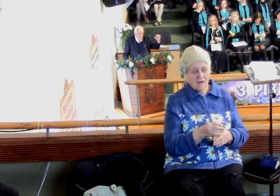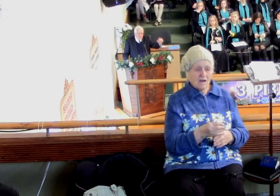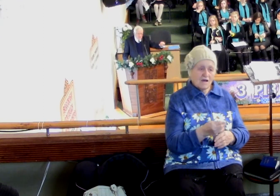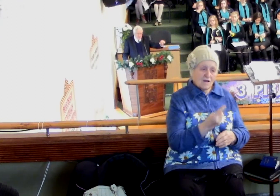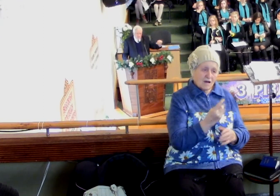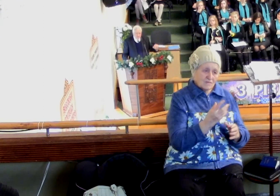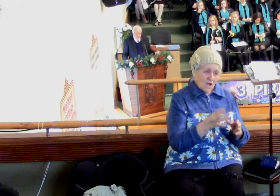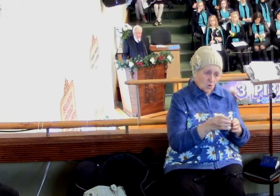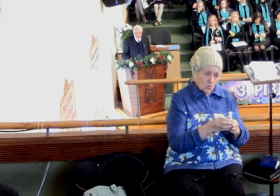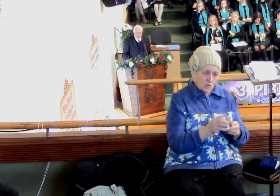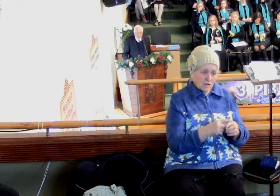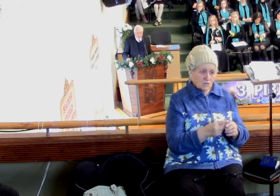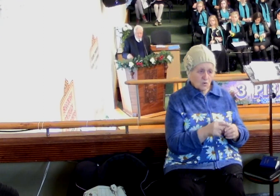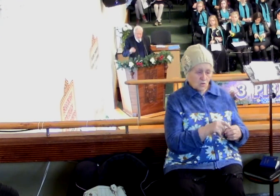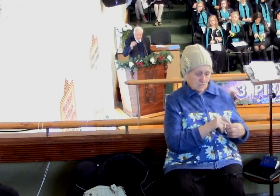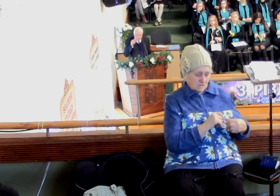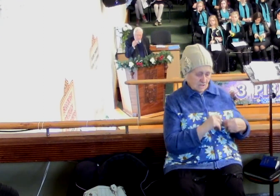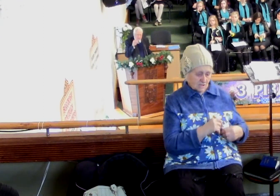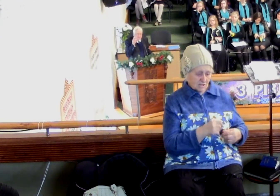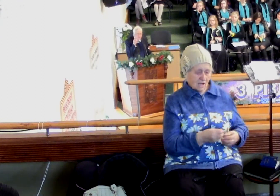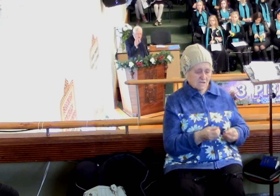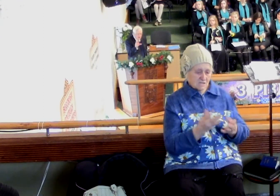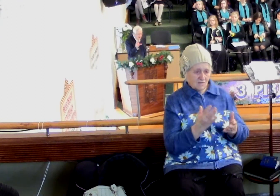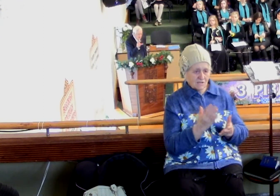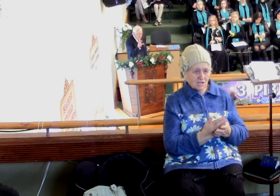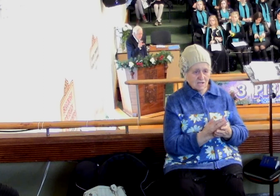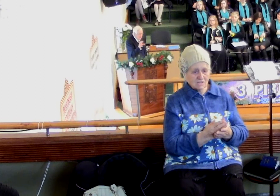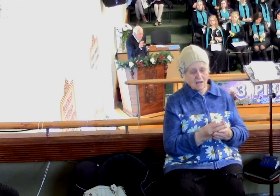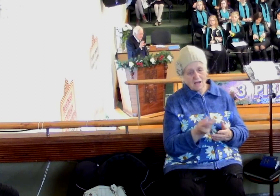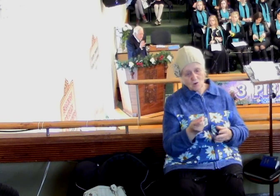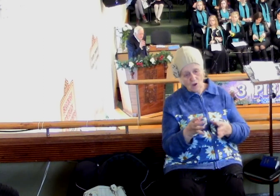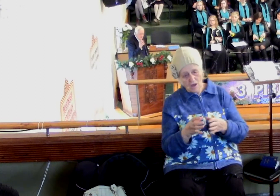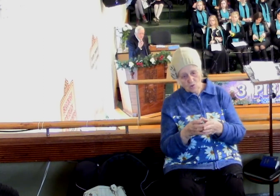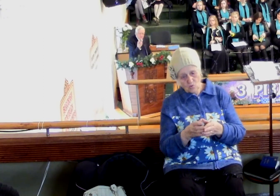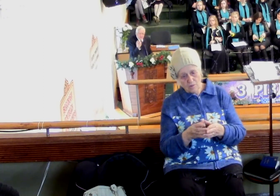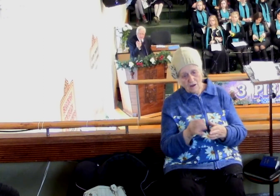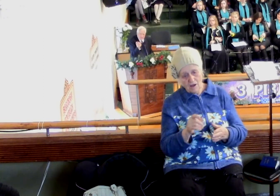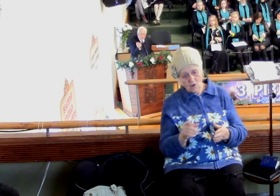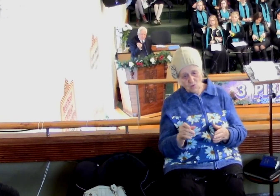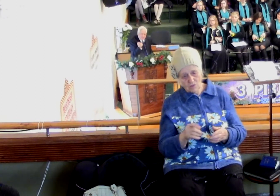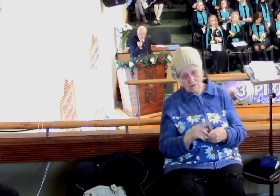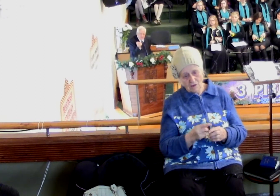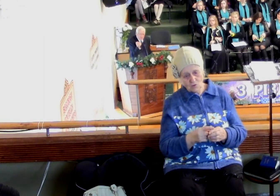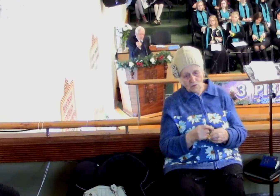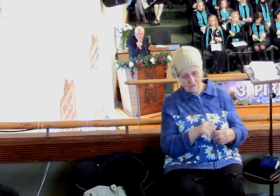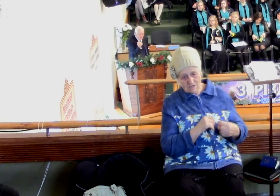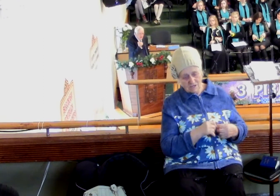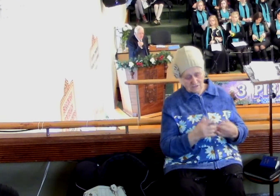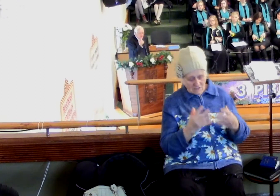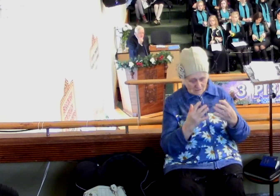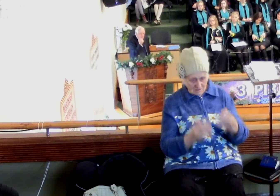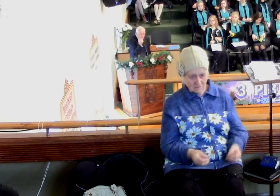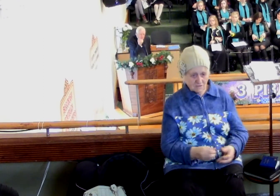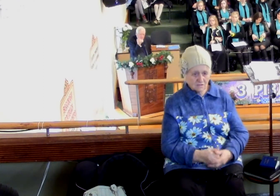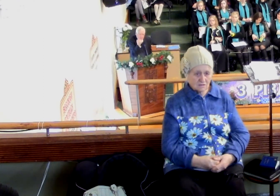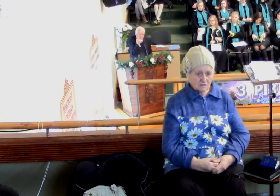свет, про них. И сердца, в которых еще мрак. И есть две причины, почему там мрак.